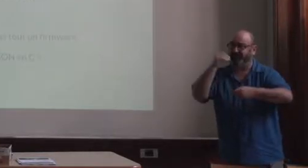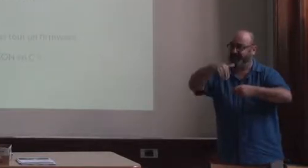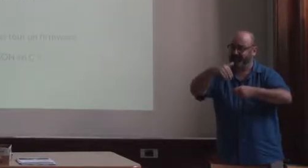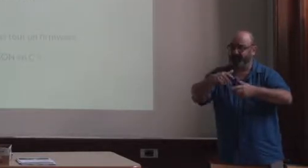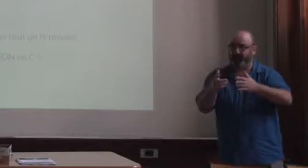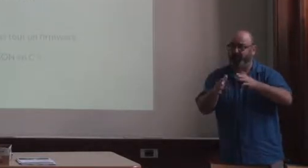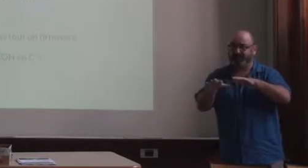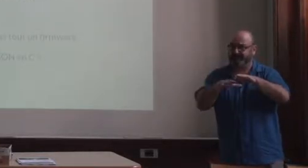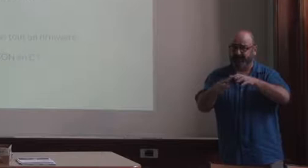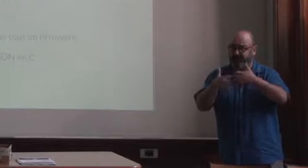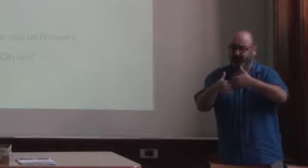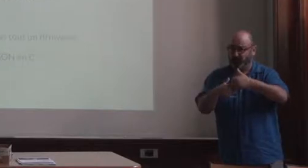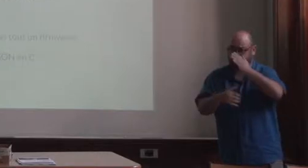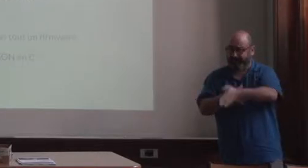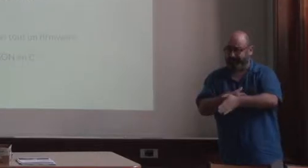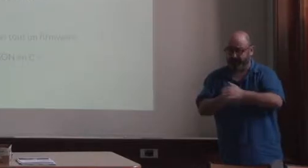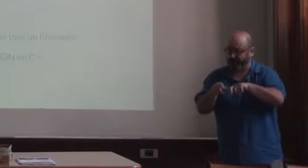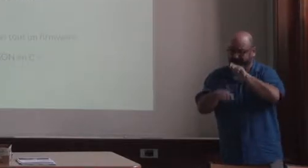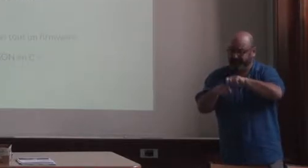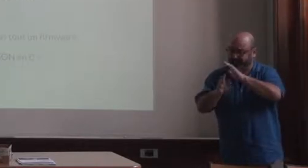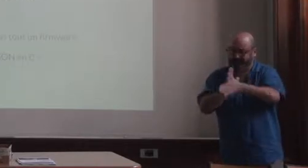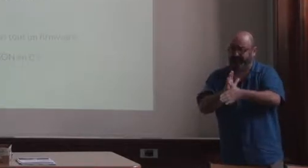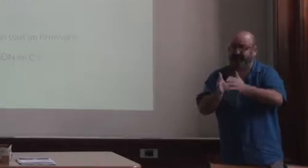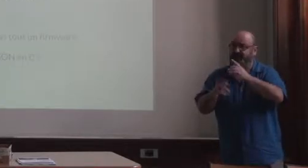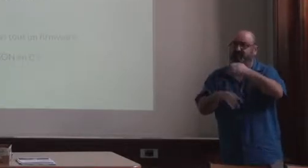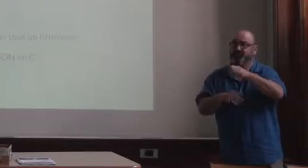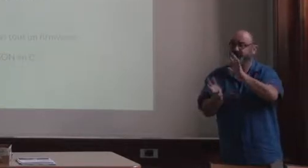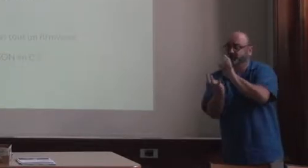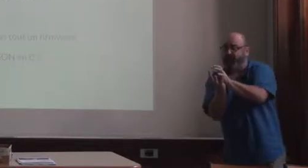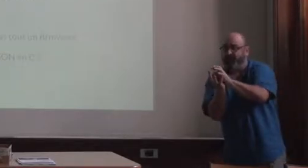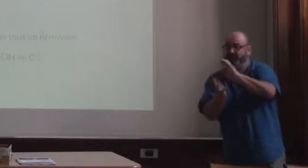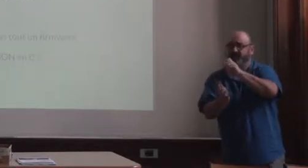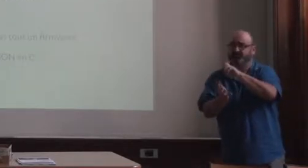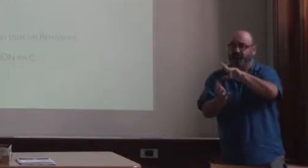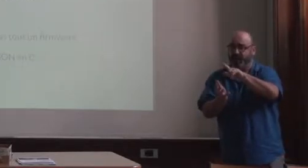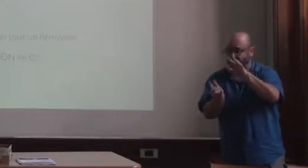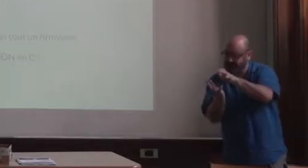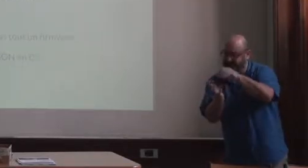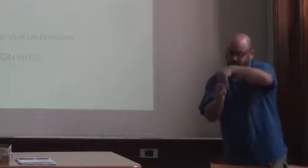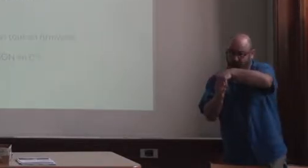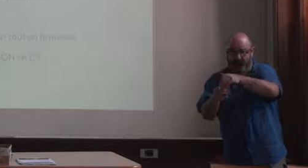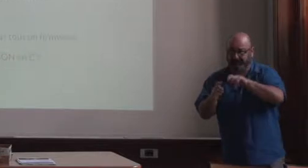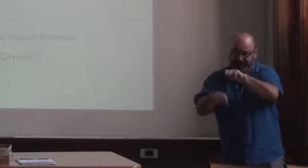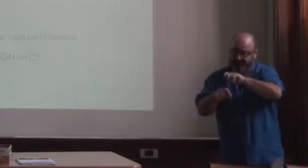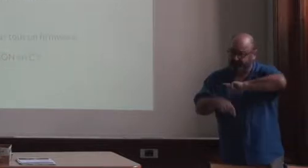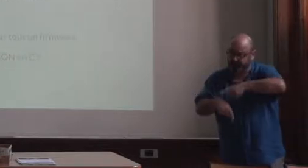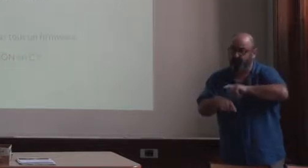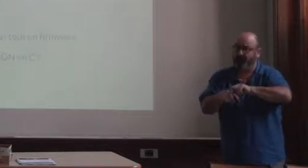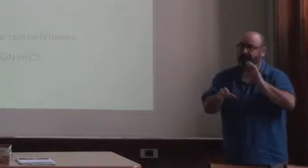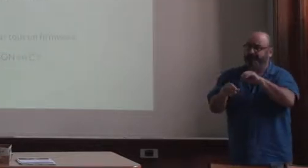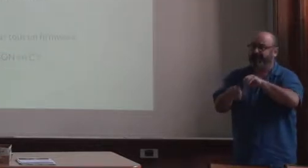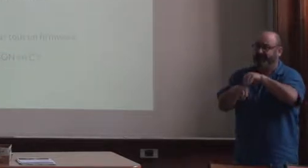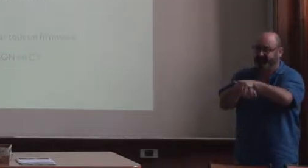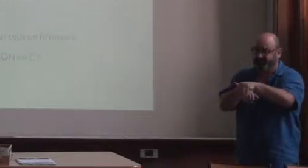dessus. Donc ben, on peut tester vraiment directement dans le shell. On peut envisager de mettre à jour un fichier à la fois, un